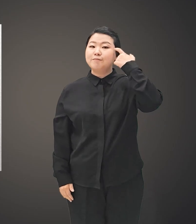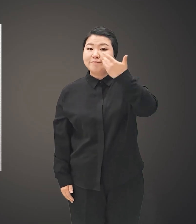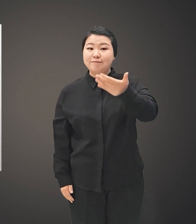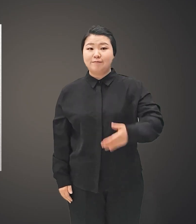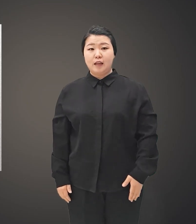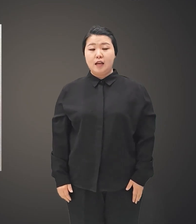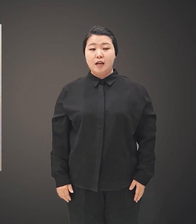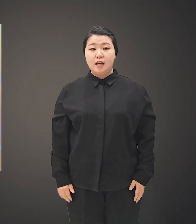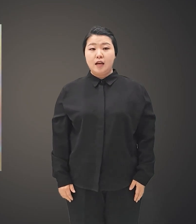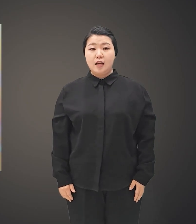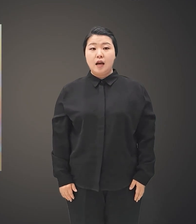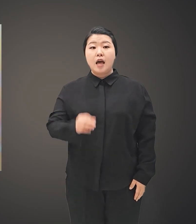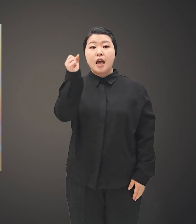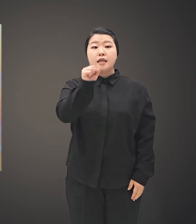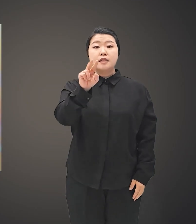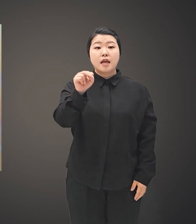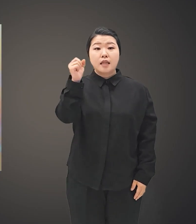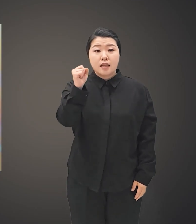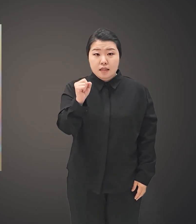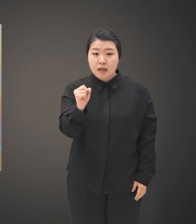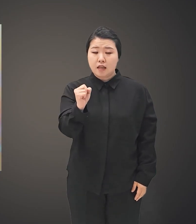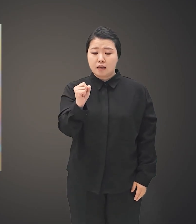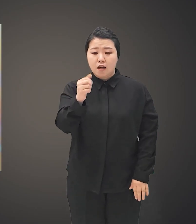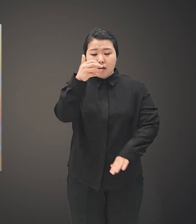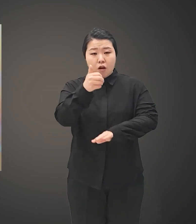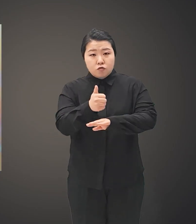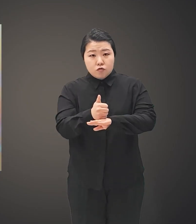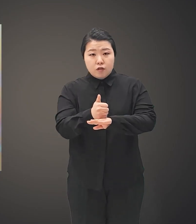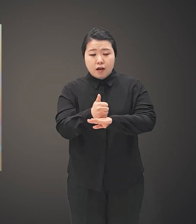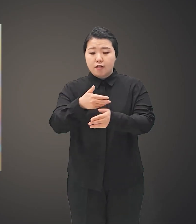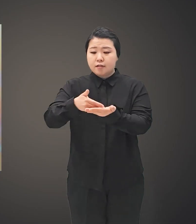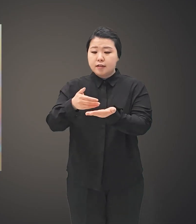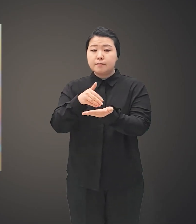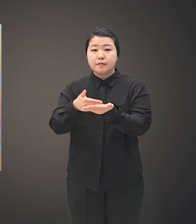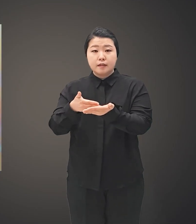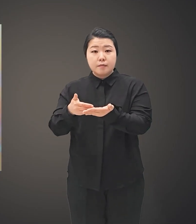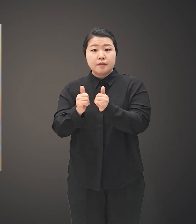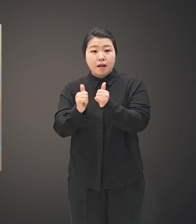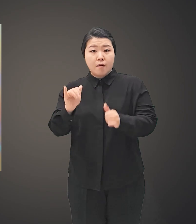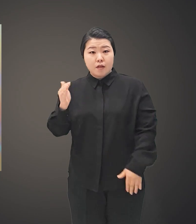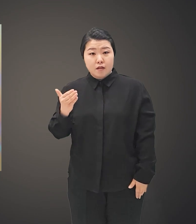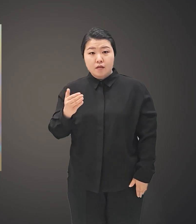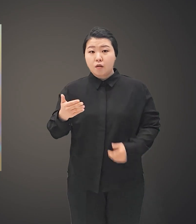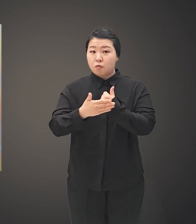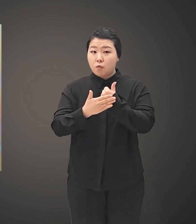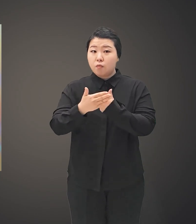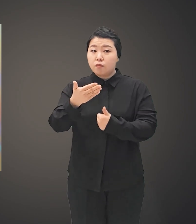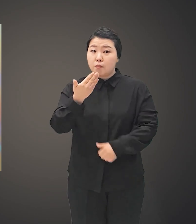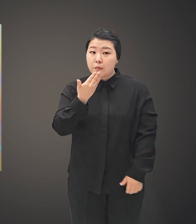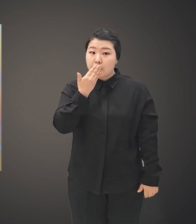있습니다. SNS를 하는 게 이모티콘 작가가 되는데 도움이 되는지를